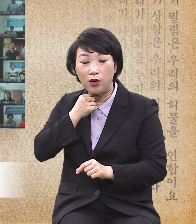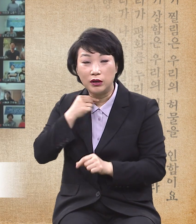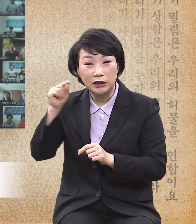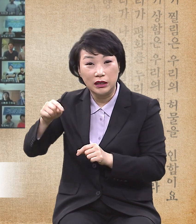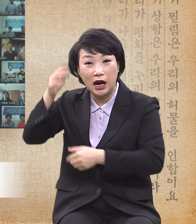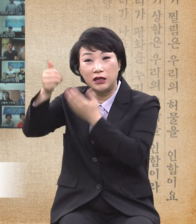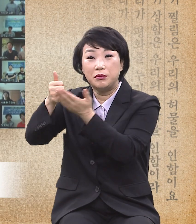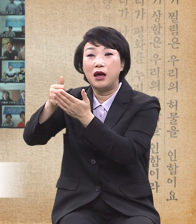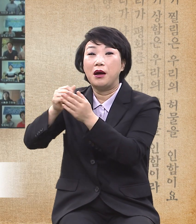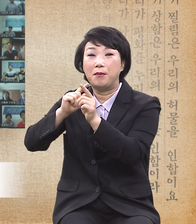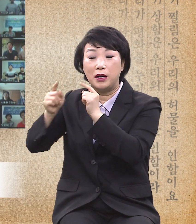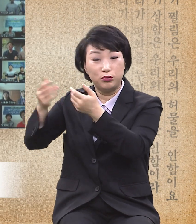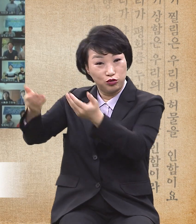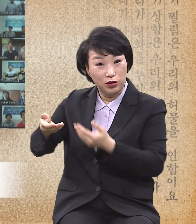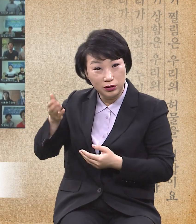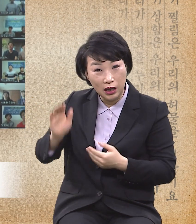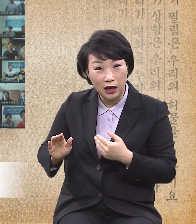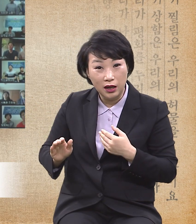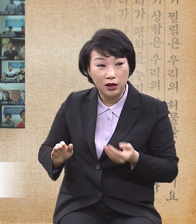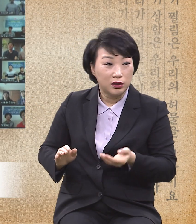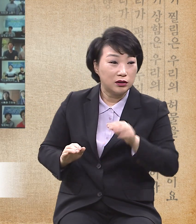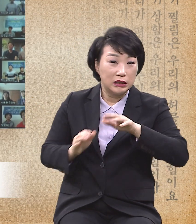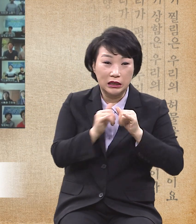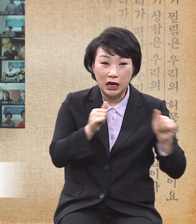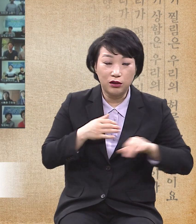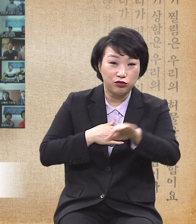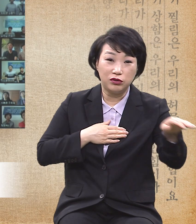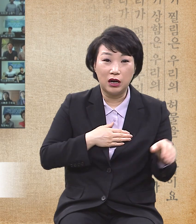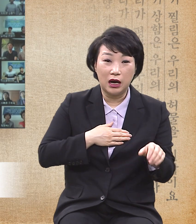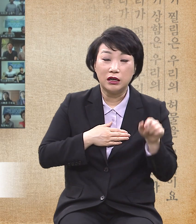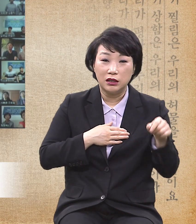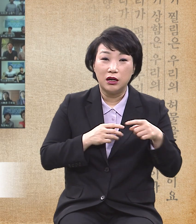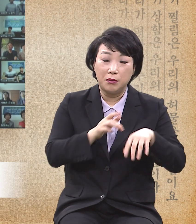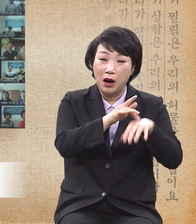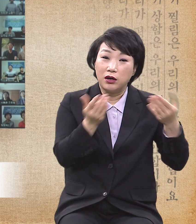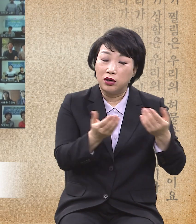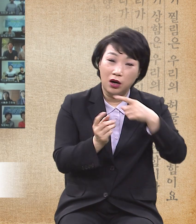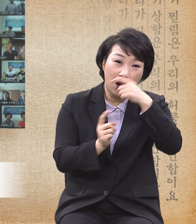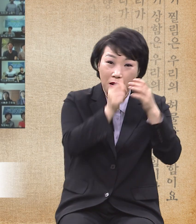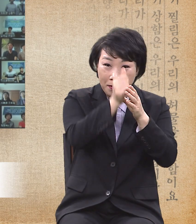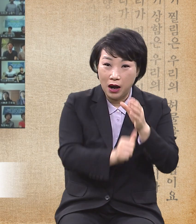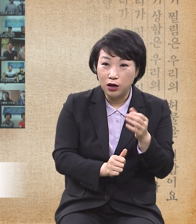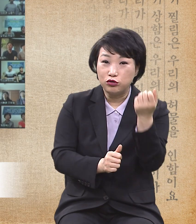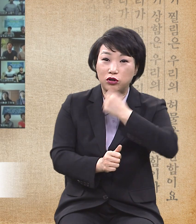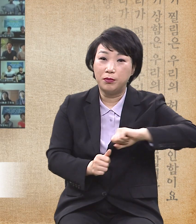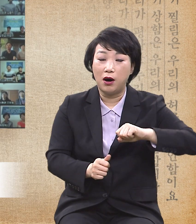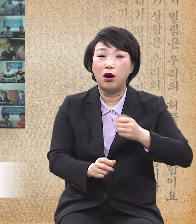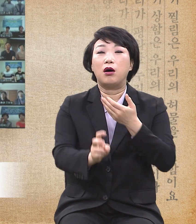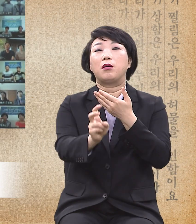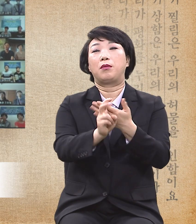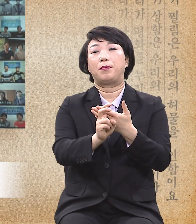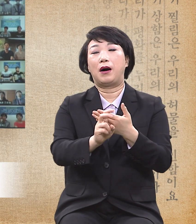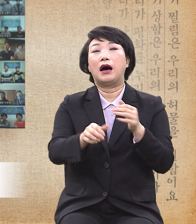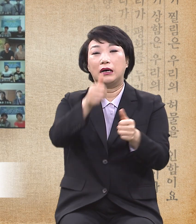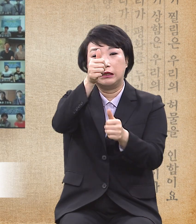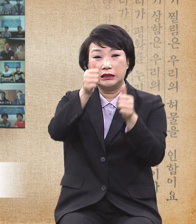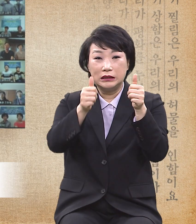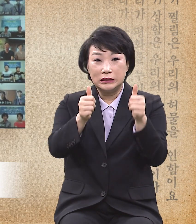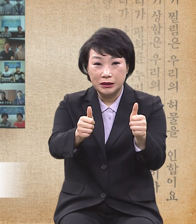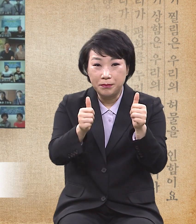바라시는 말씀을 주신 하나님의 법을 위반해서 불법죄가 되고 불법에 대한